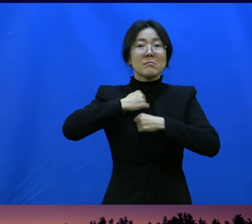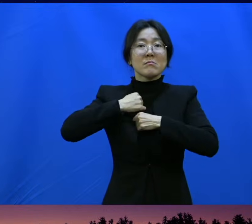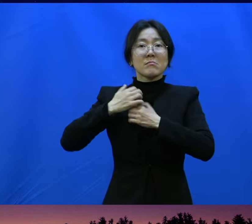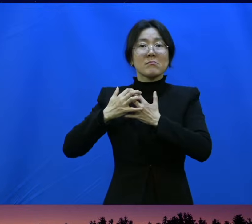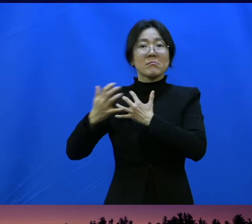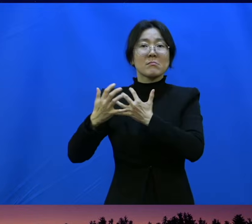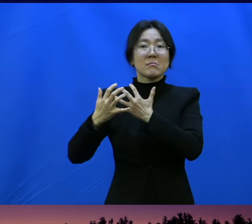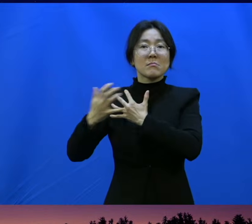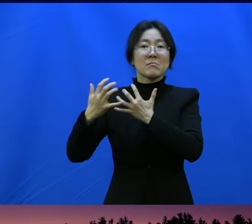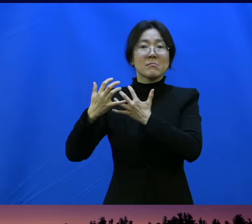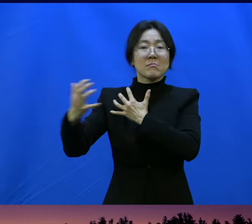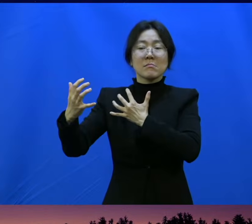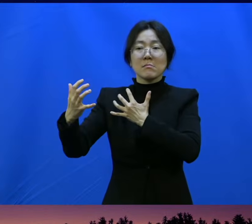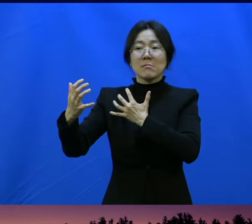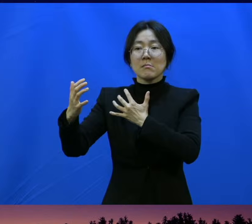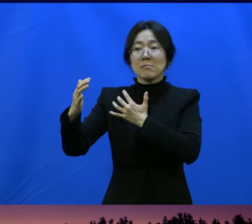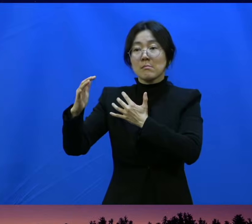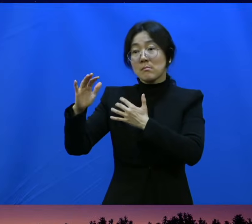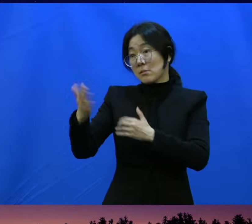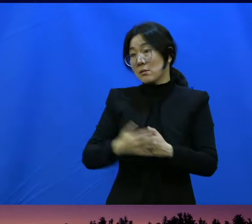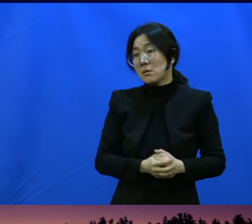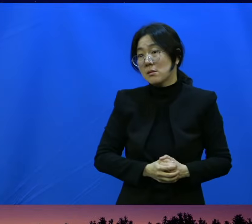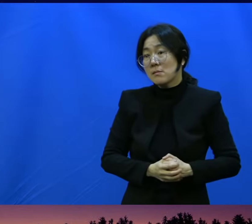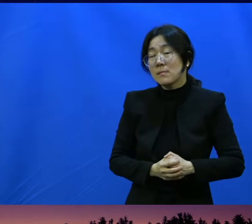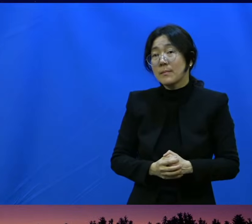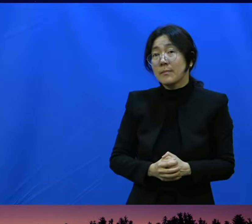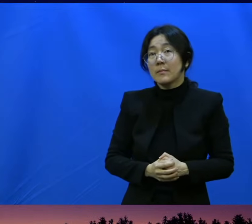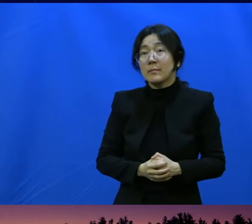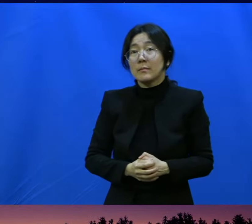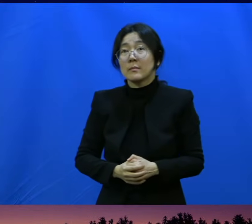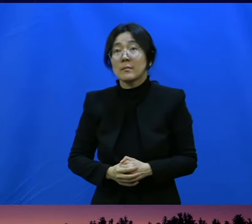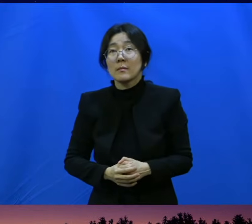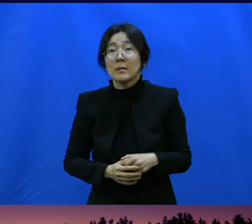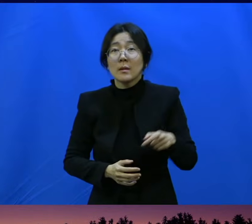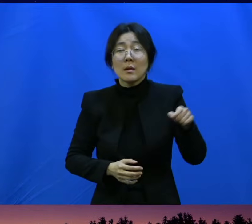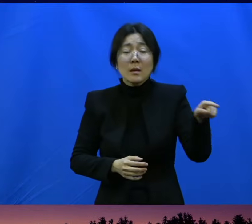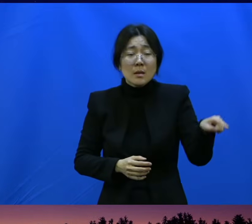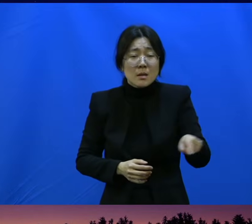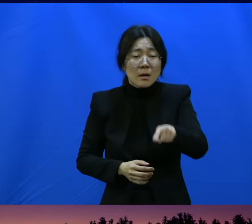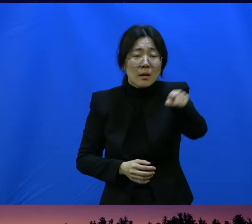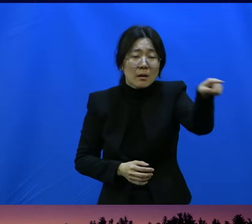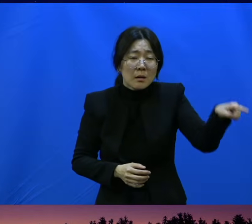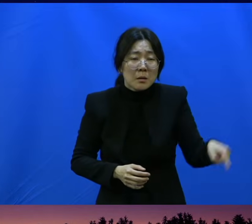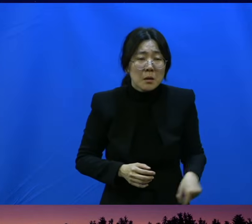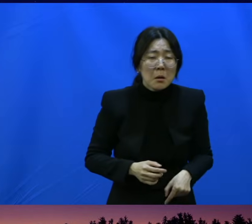레슨을 하게 하시고 하나님의 사람을 일으키셔서 그들이 탁월한